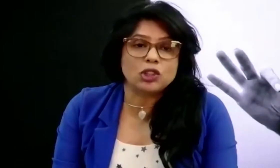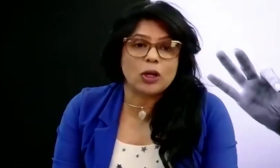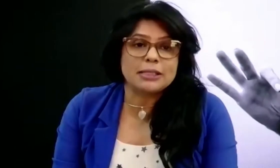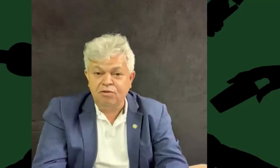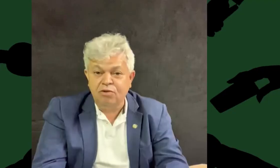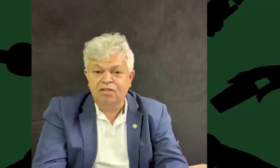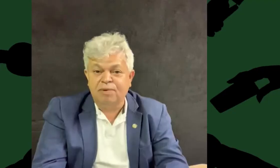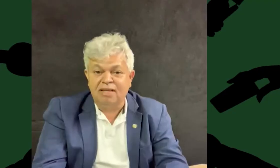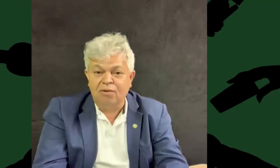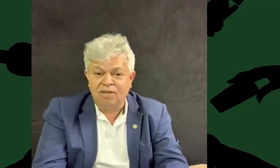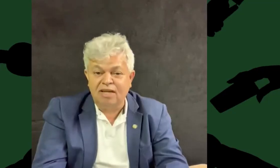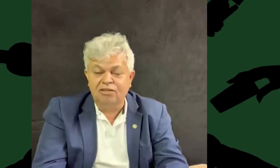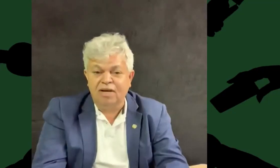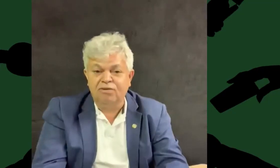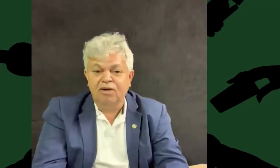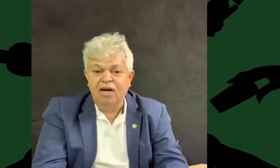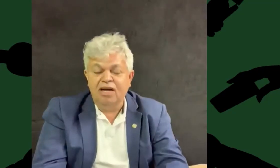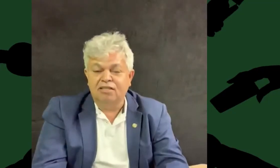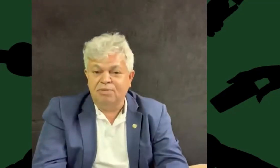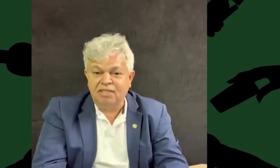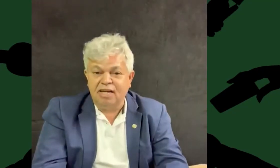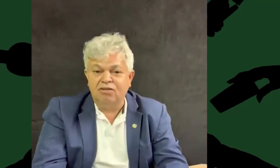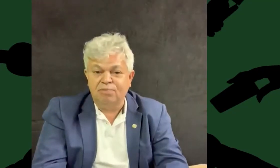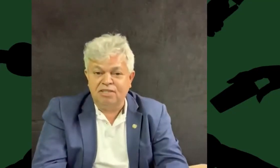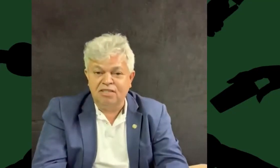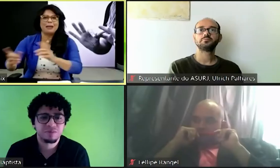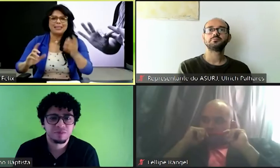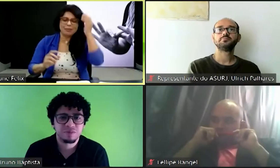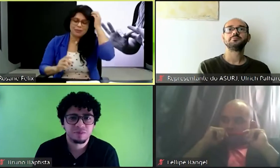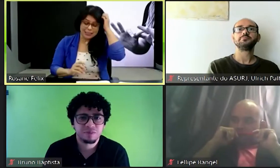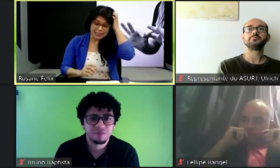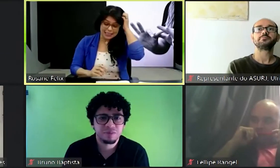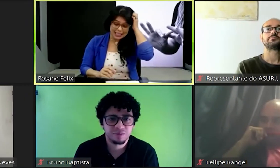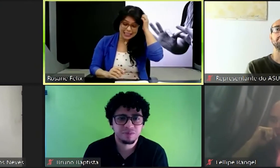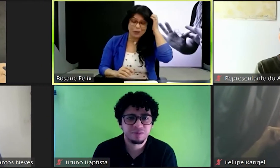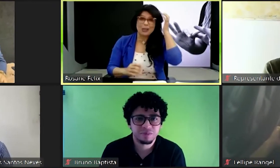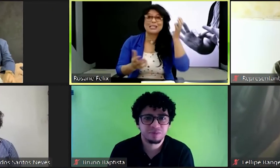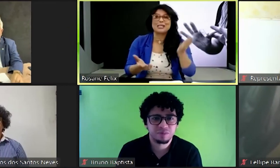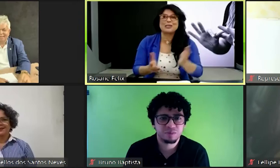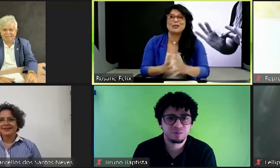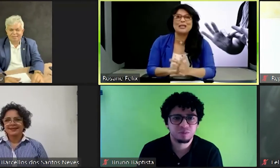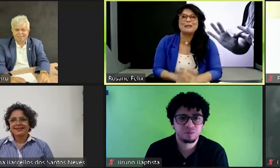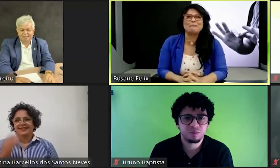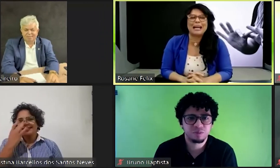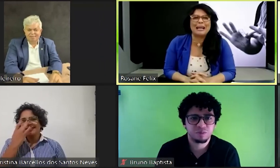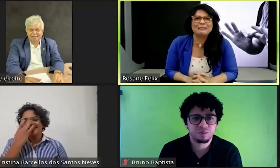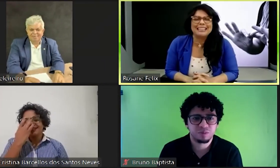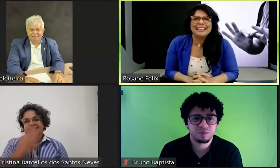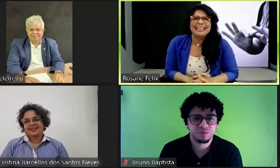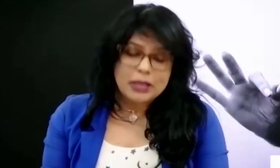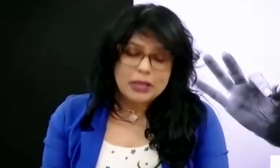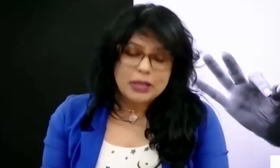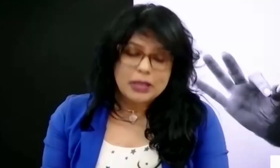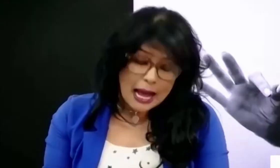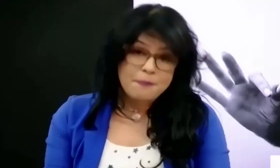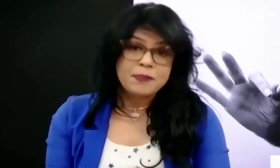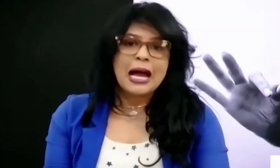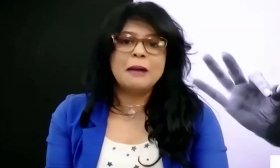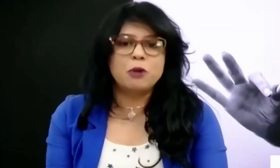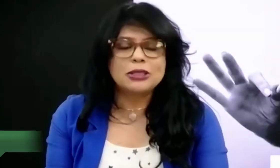da Comissão da Pessoa com Deficiência da ALERJ, que teve como tema central o Setembro Azul. Eu quero destacar a